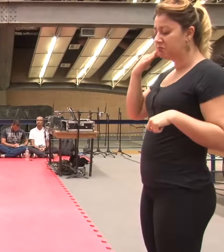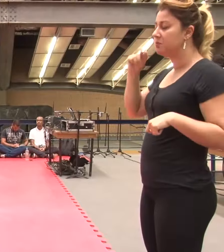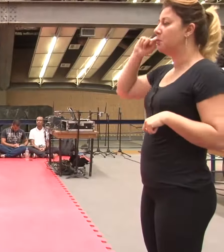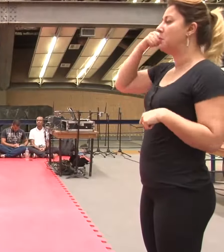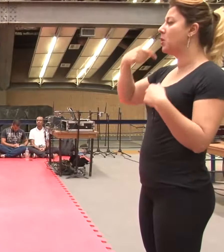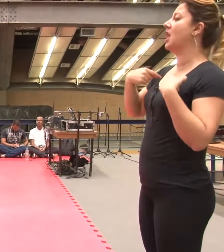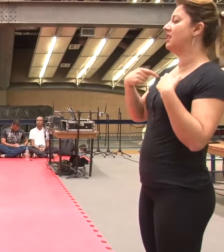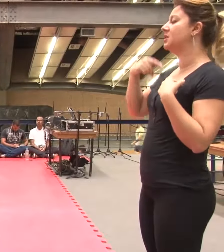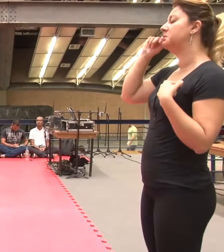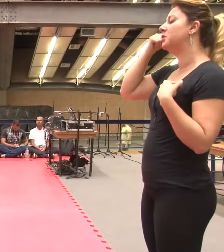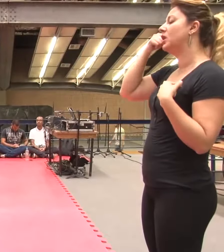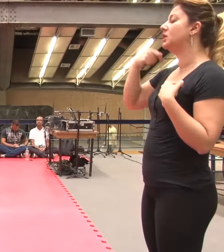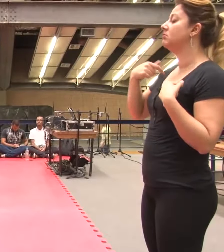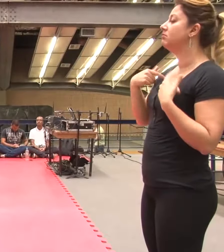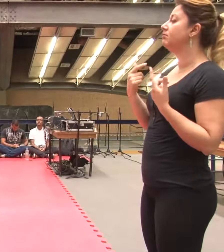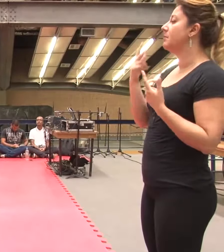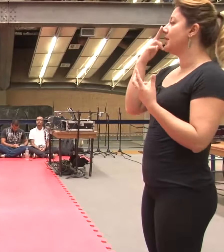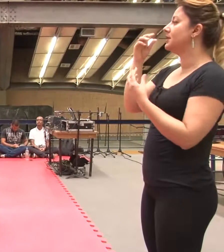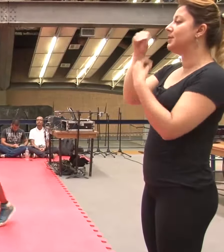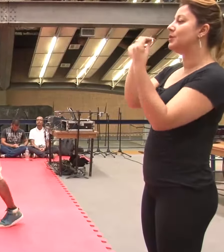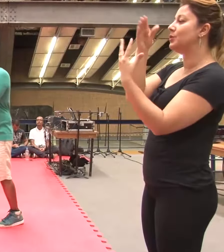Ou seja, esse ser híbrido,